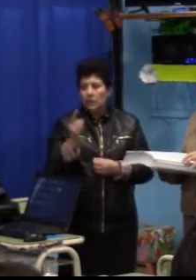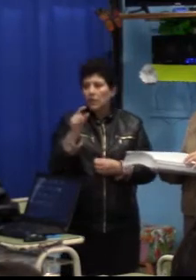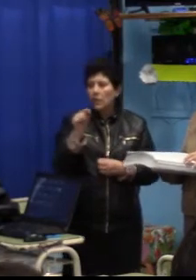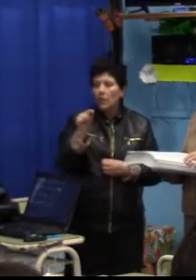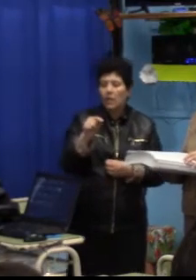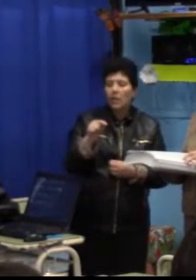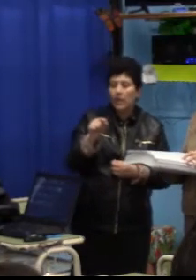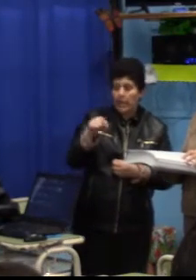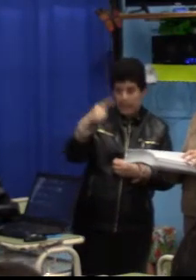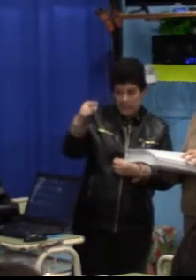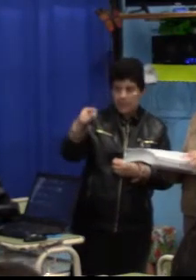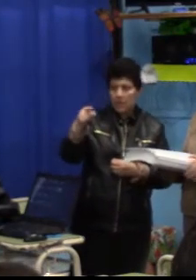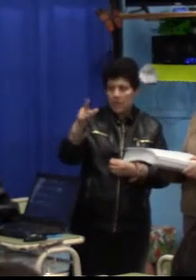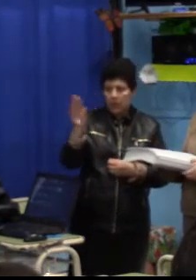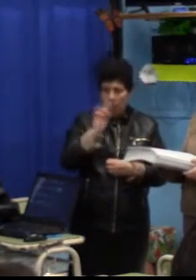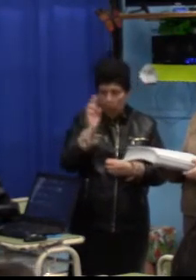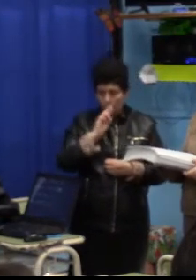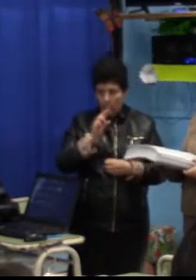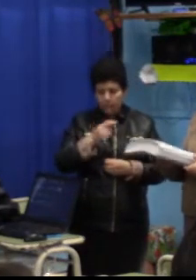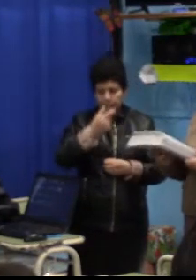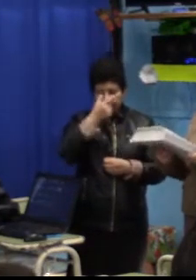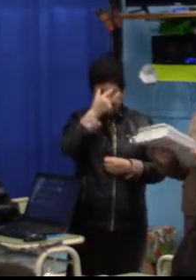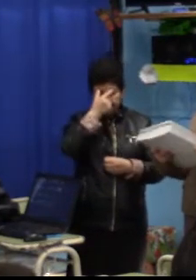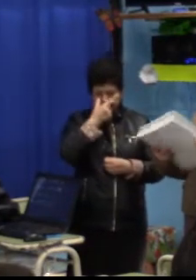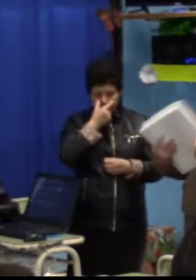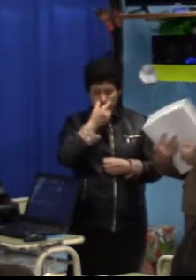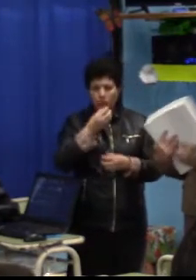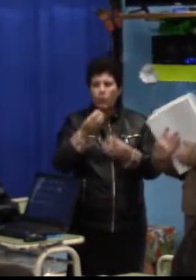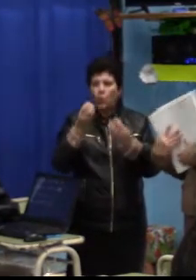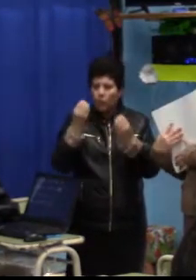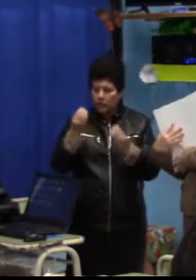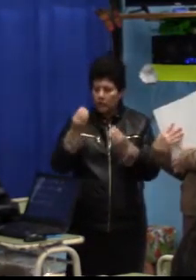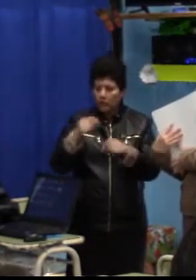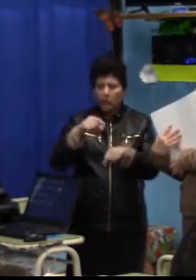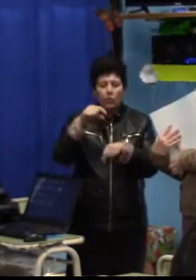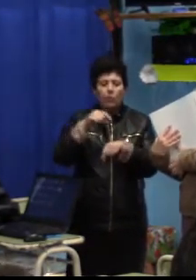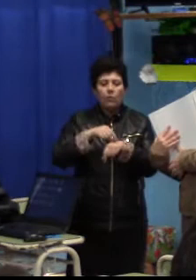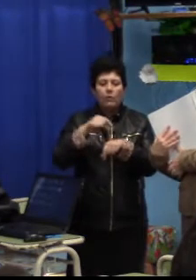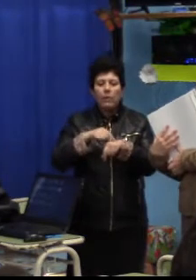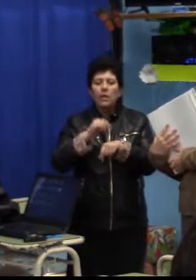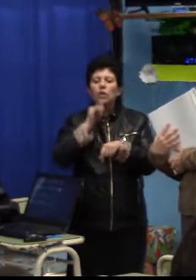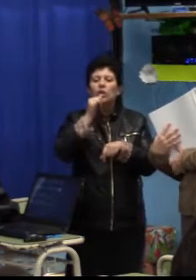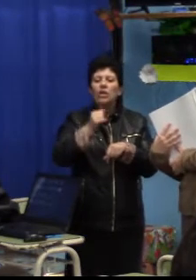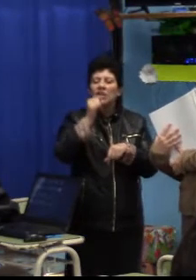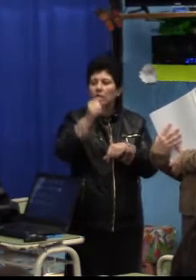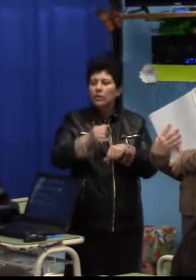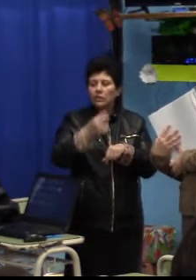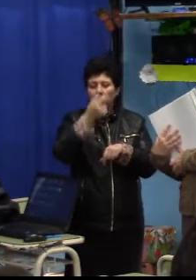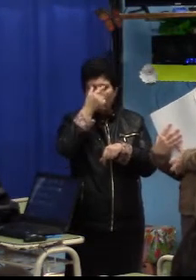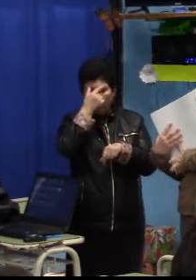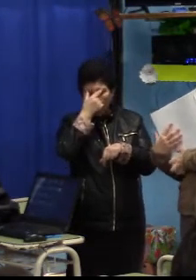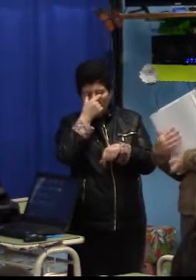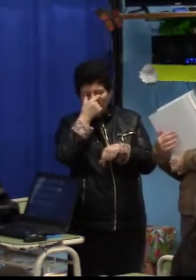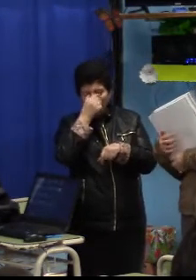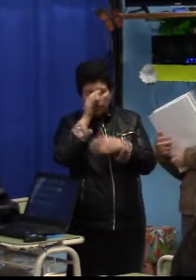porque un médico dijo que iba a curar los ojos y se terminó